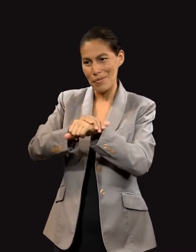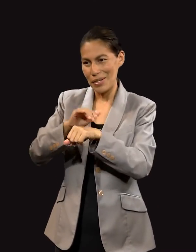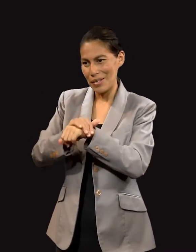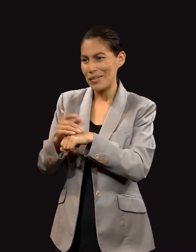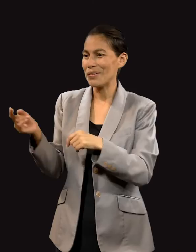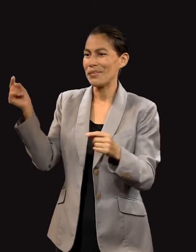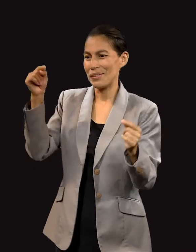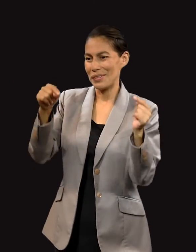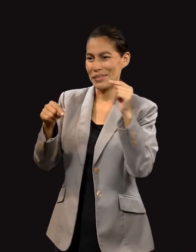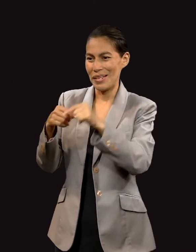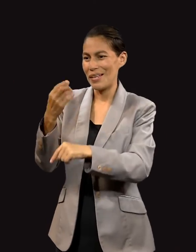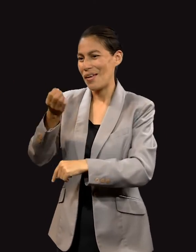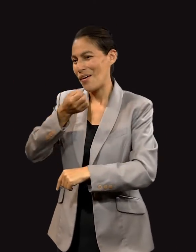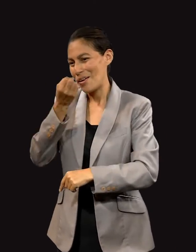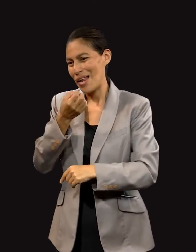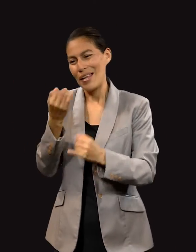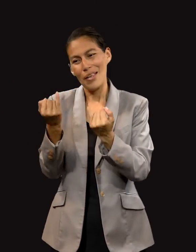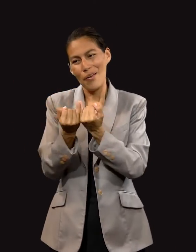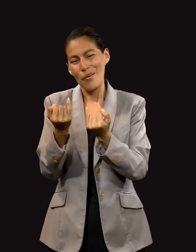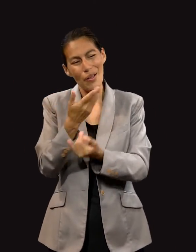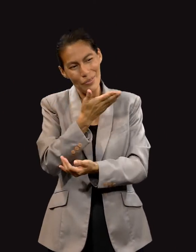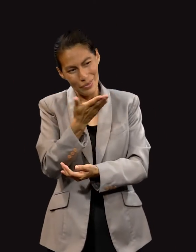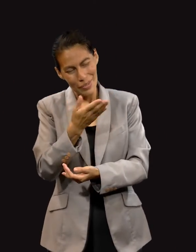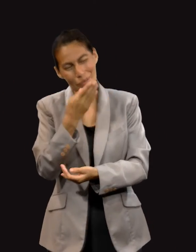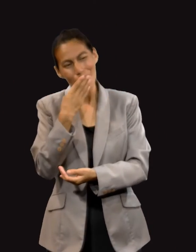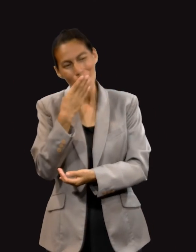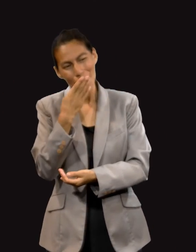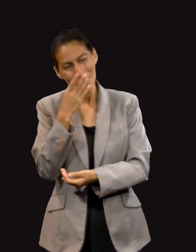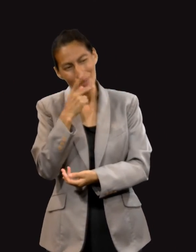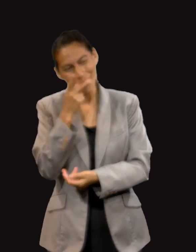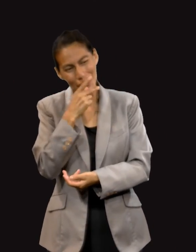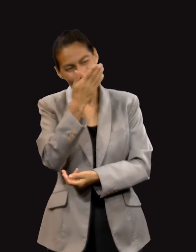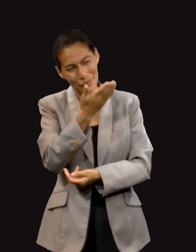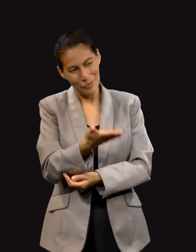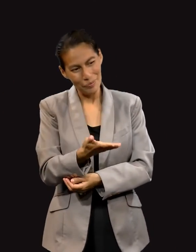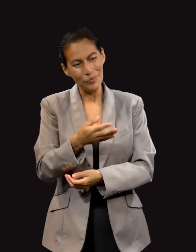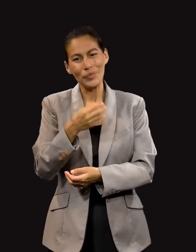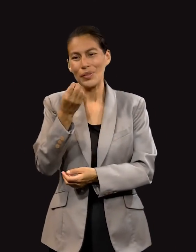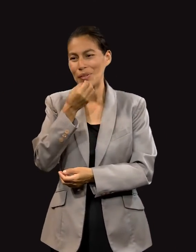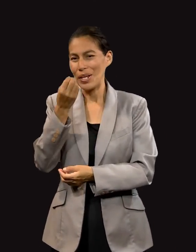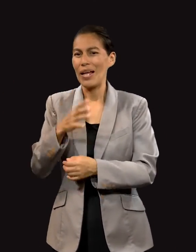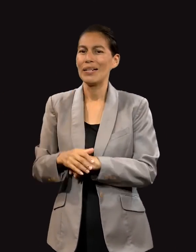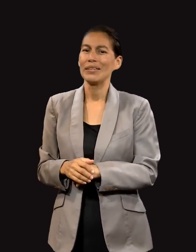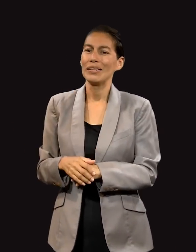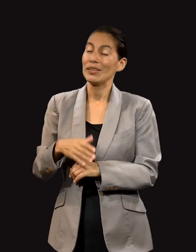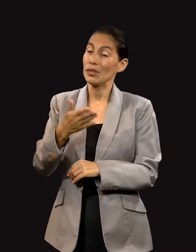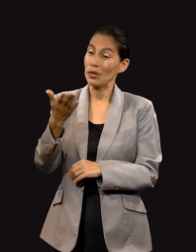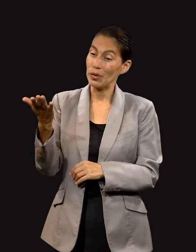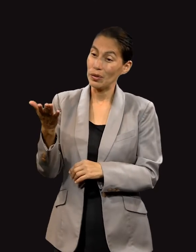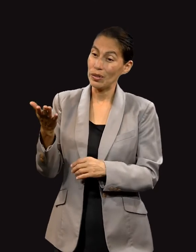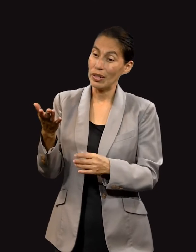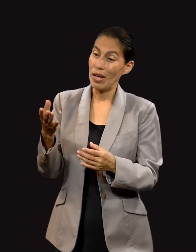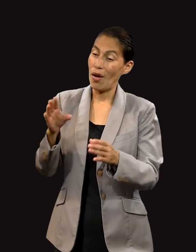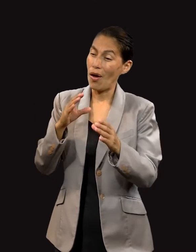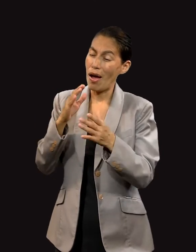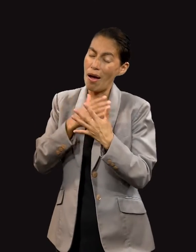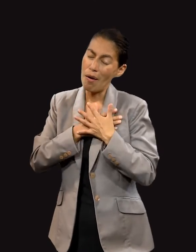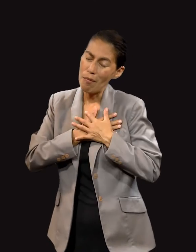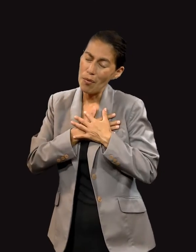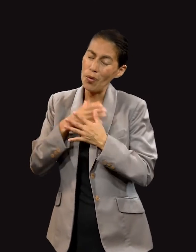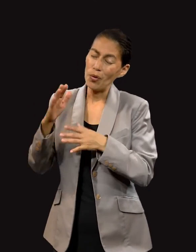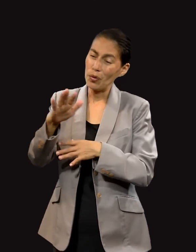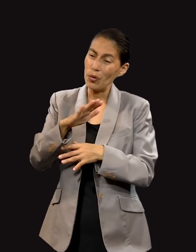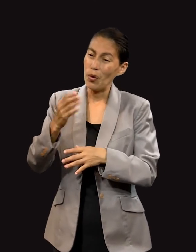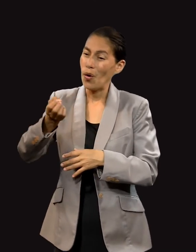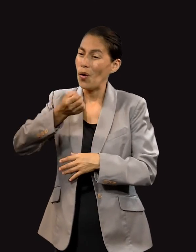y... A orar como usted, orar con todos los unos por los otros, orando, siendo canales de bendición. Es